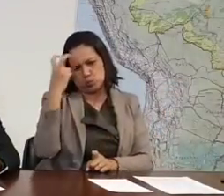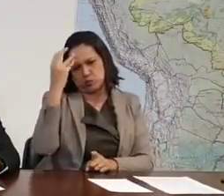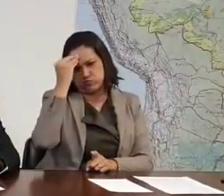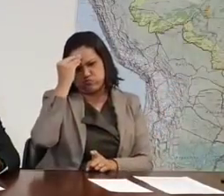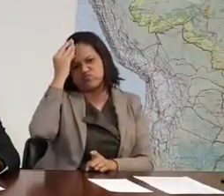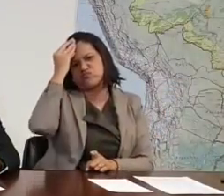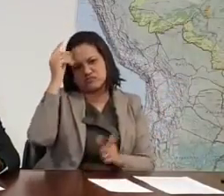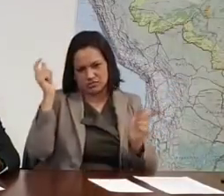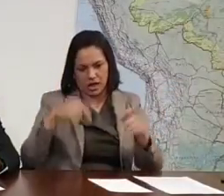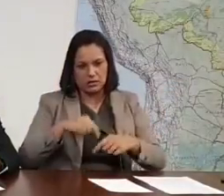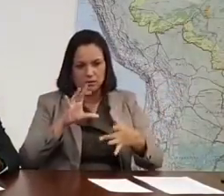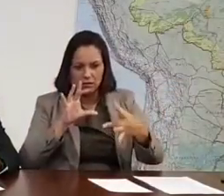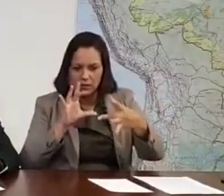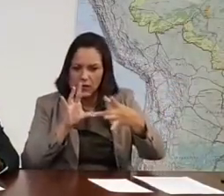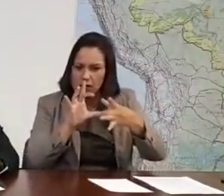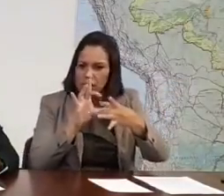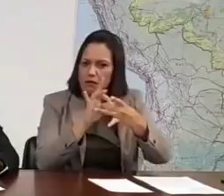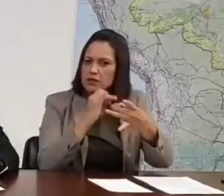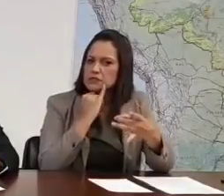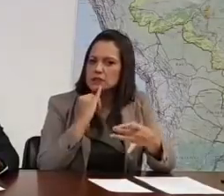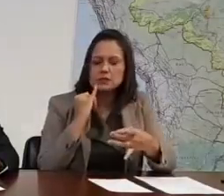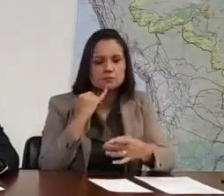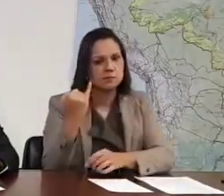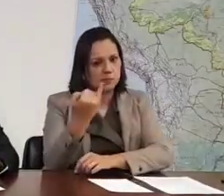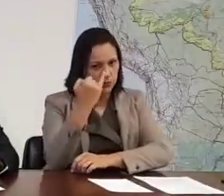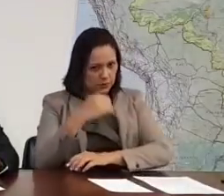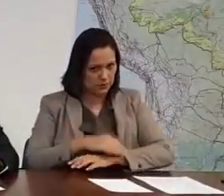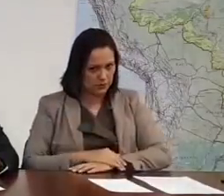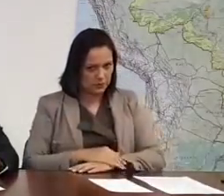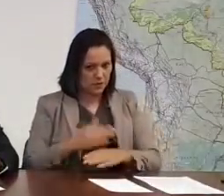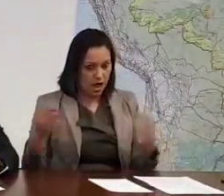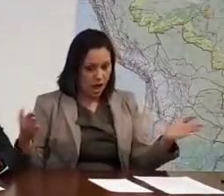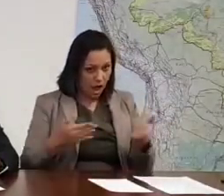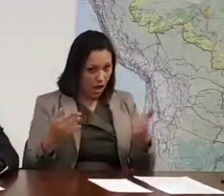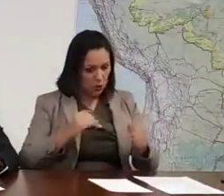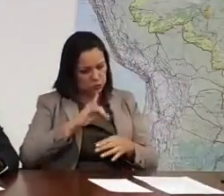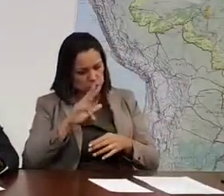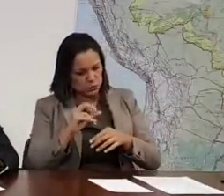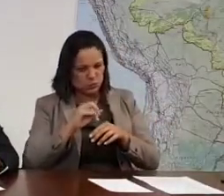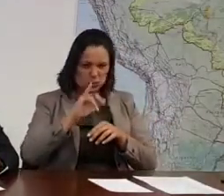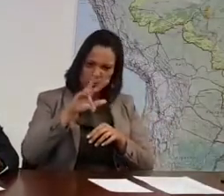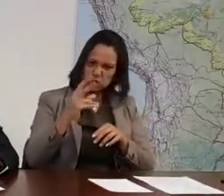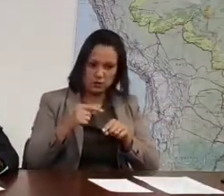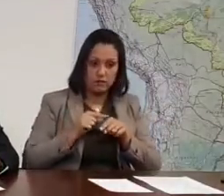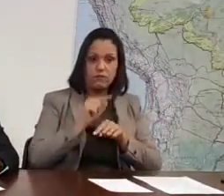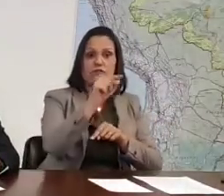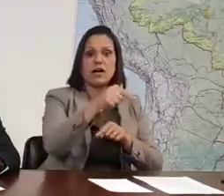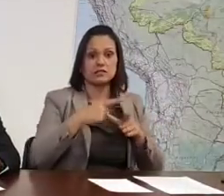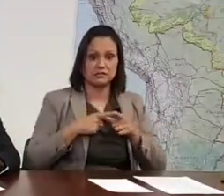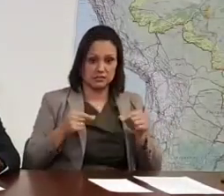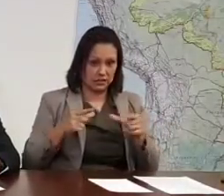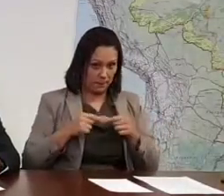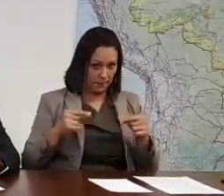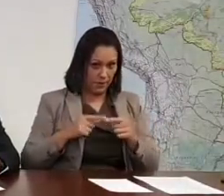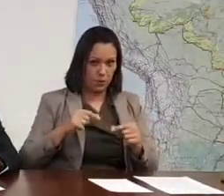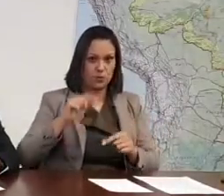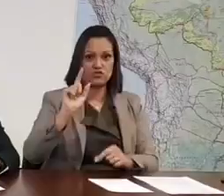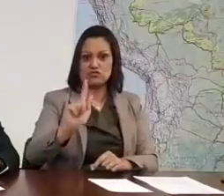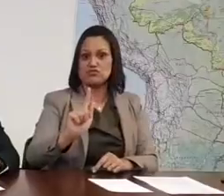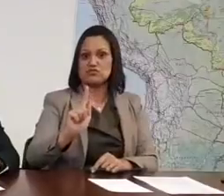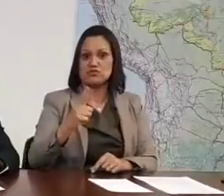essa aproximação com o Israel está sendo excepcional. Estaremos agora também no meio do ano no Japão, no grupo do G20. Temos ali